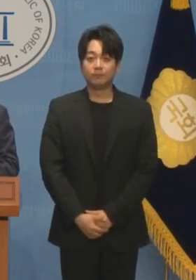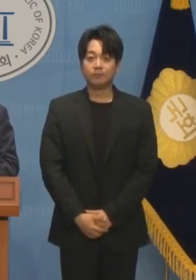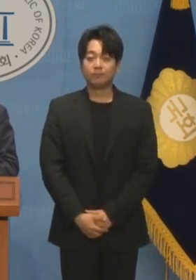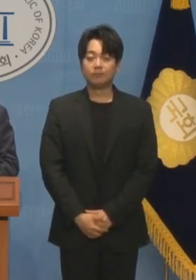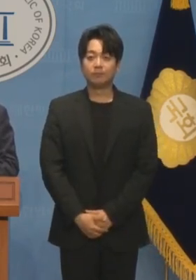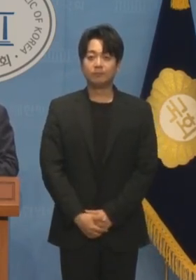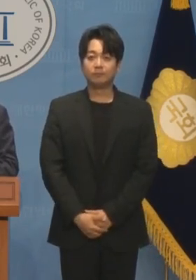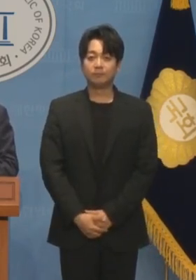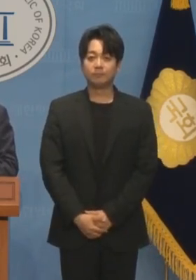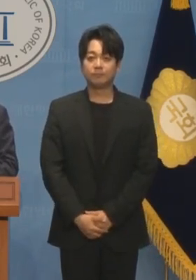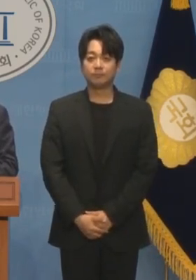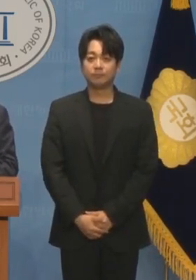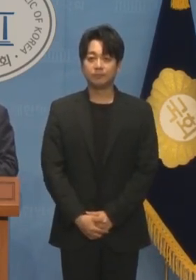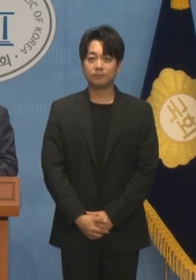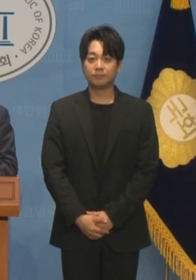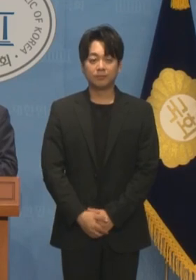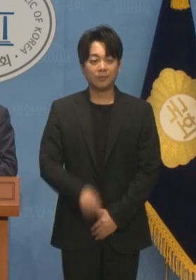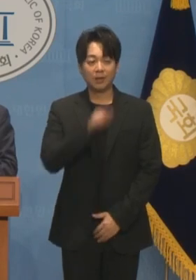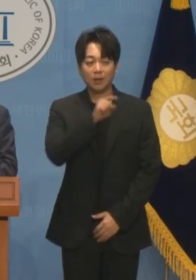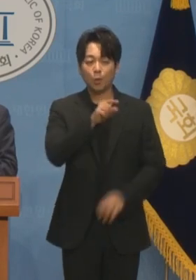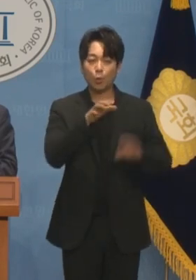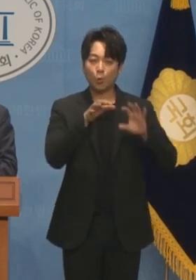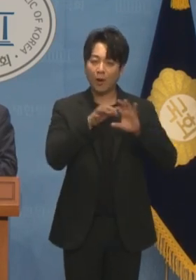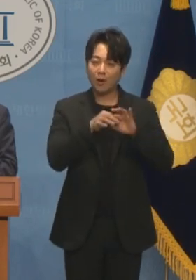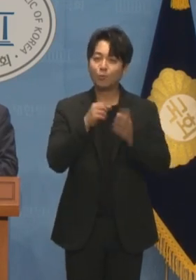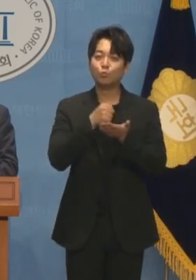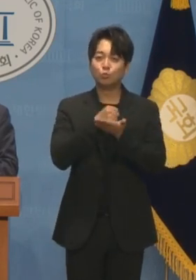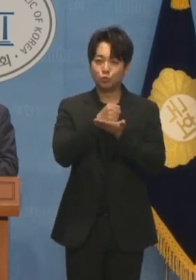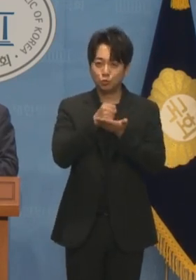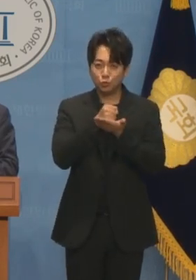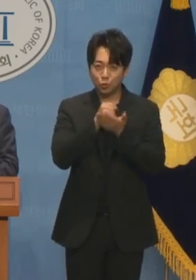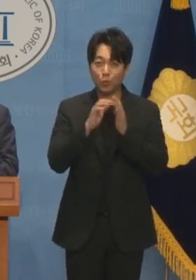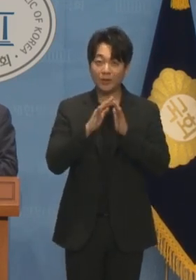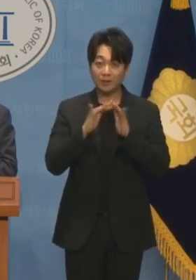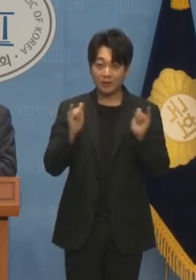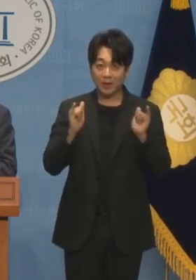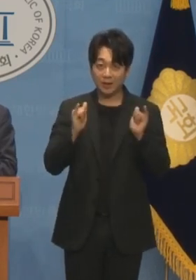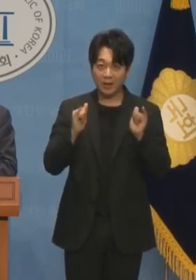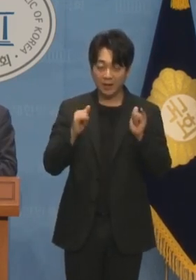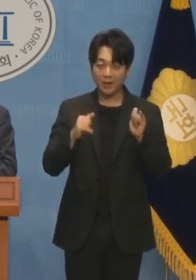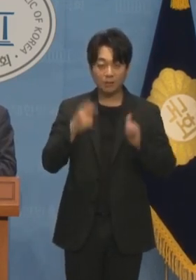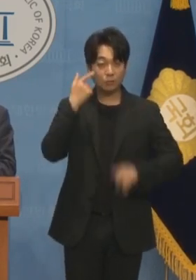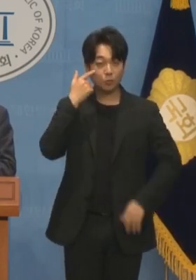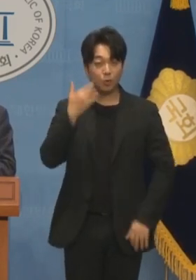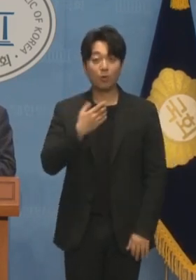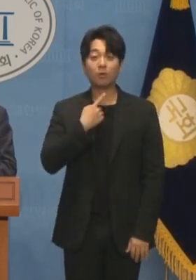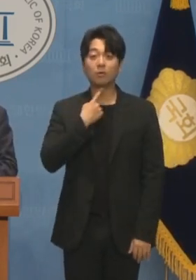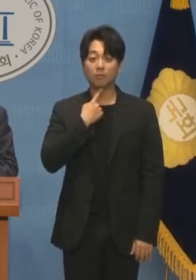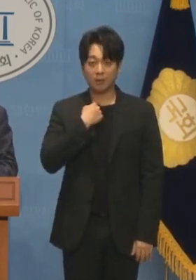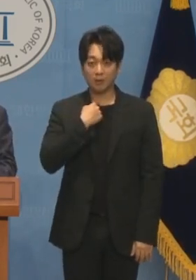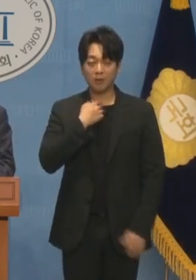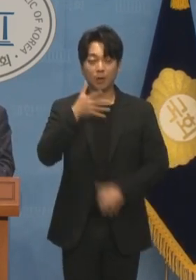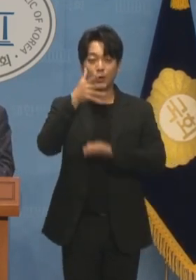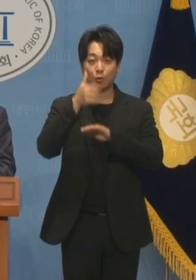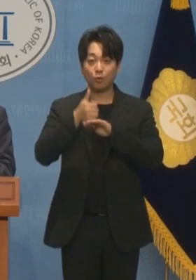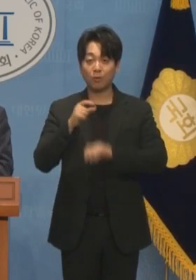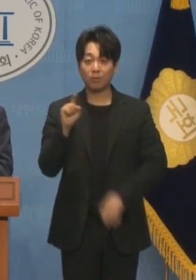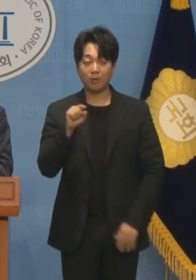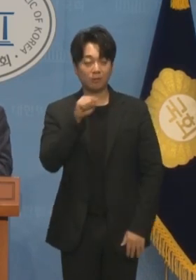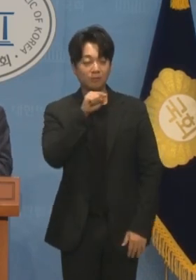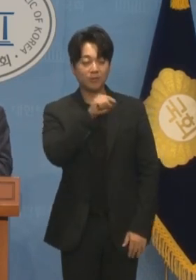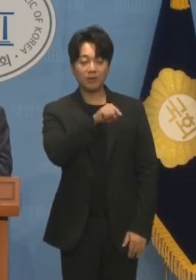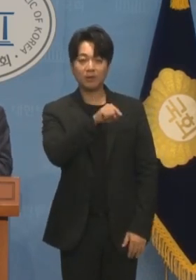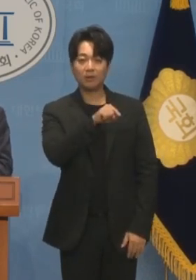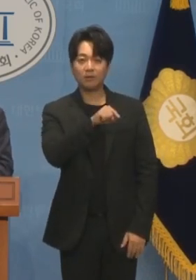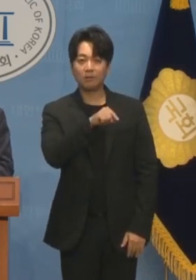전문 해당 무속인들에게 자문을 구한 결과 해당 구조물은 지하 환기구